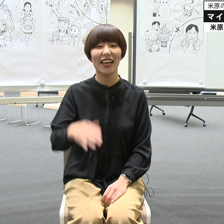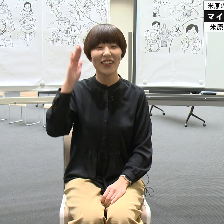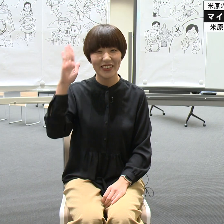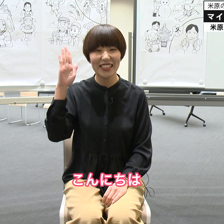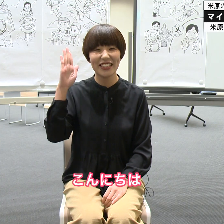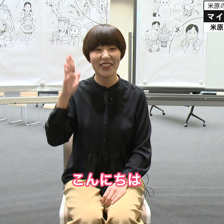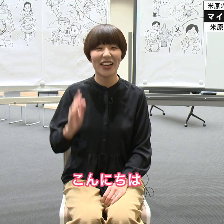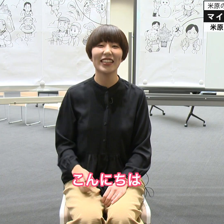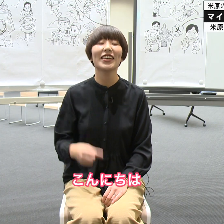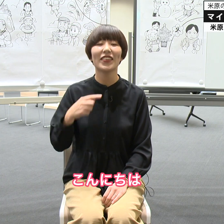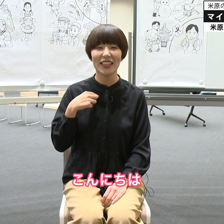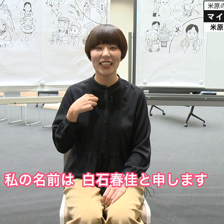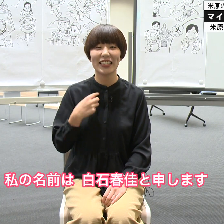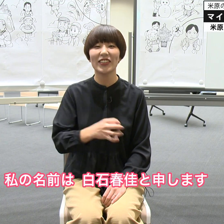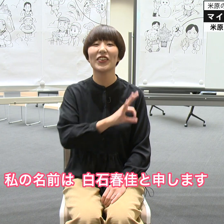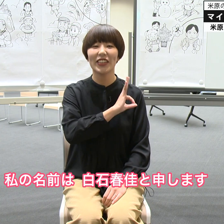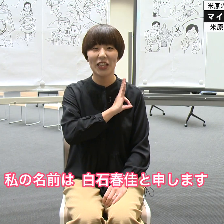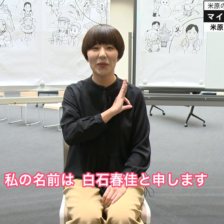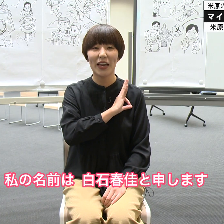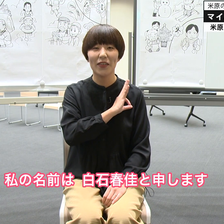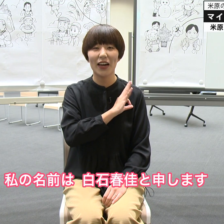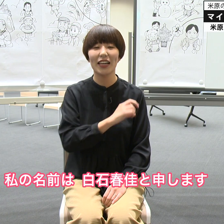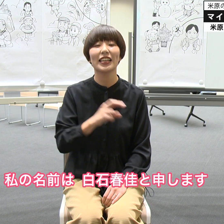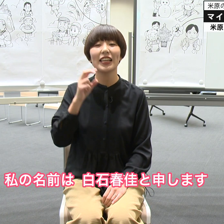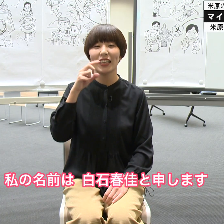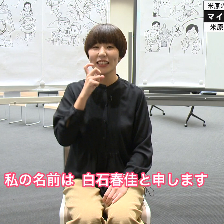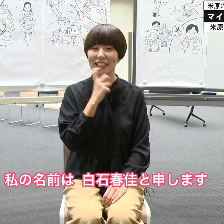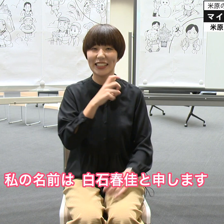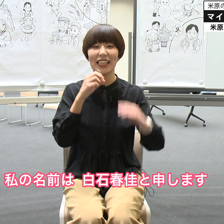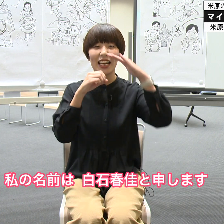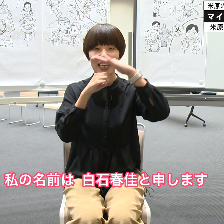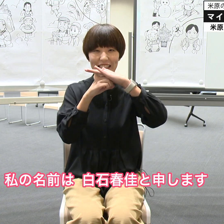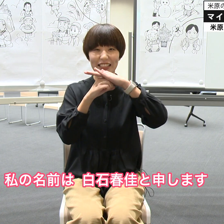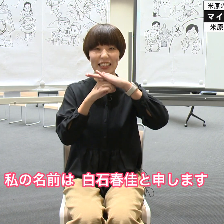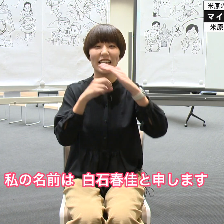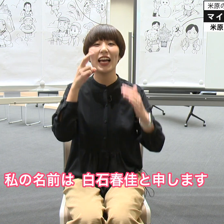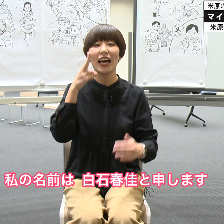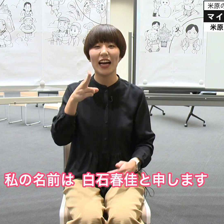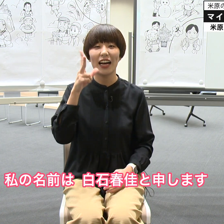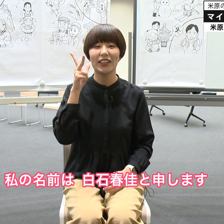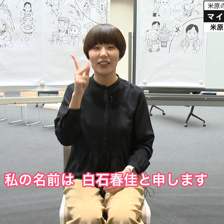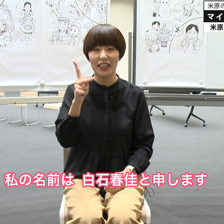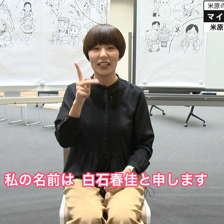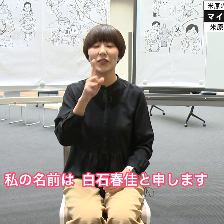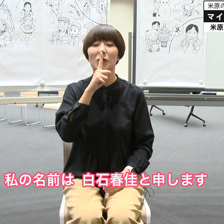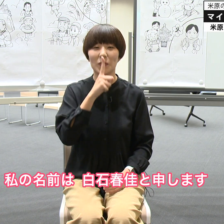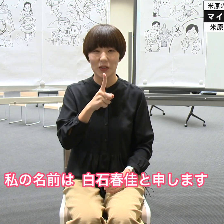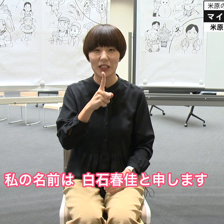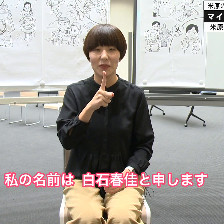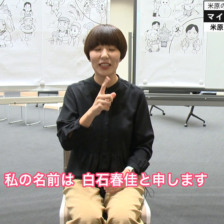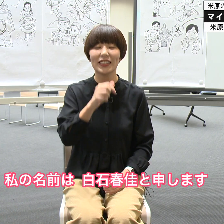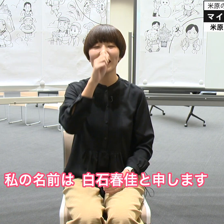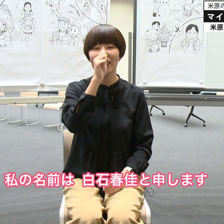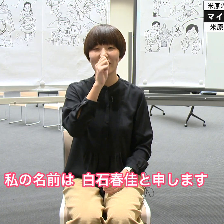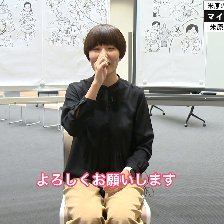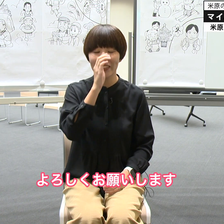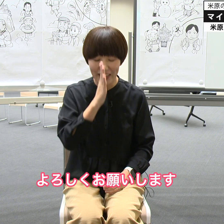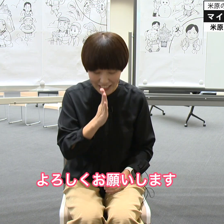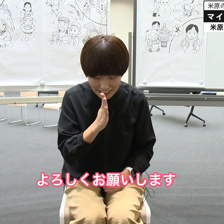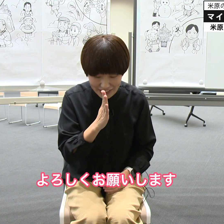こんにちは。私の名前は白石遥と申します。よろしくお願い